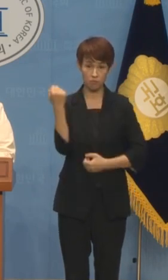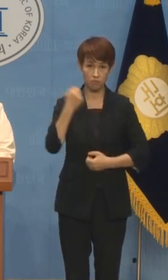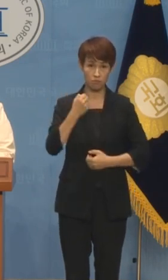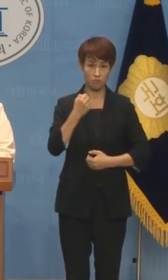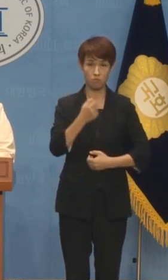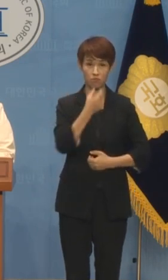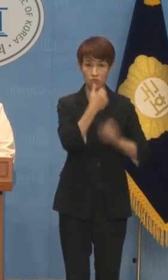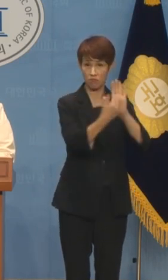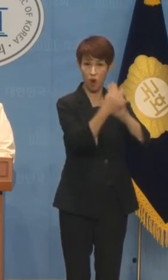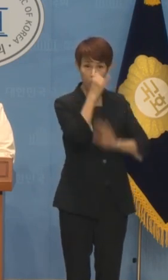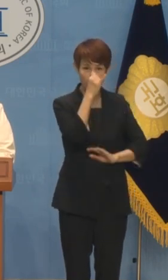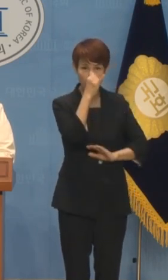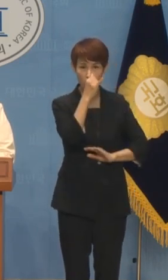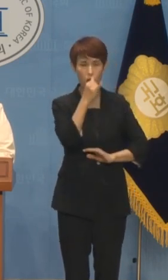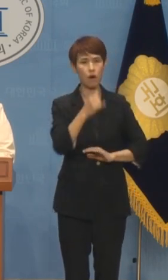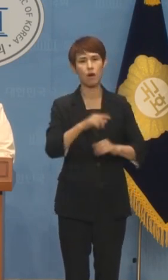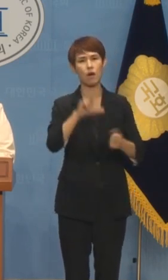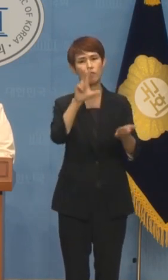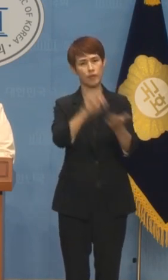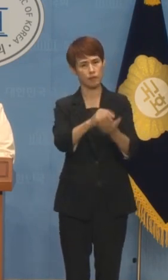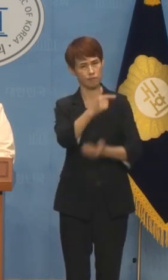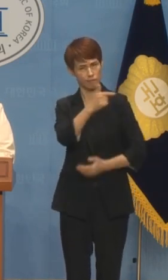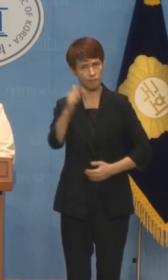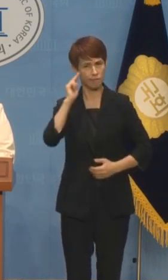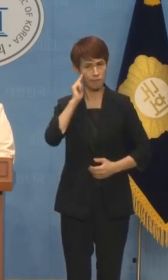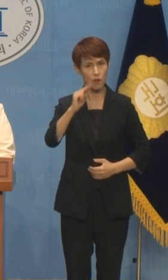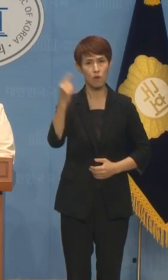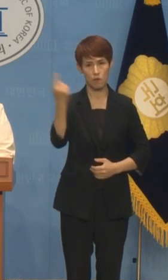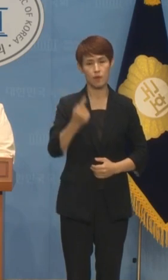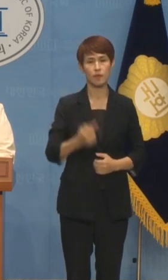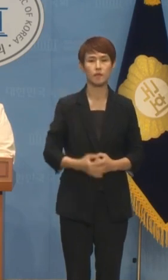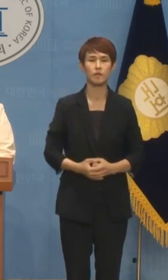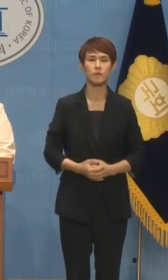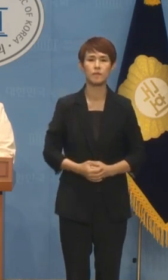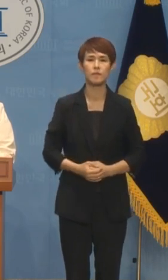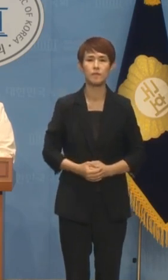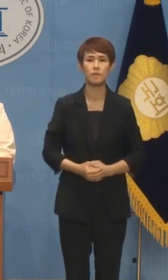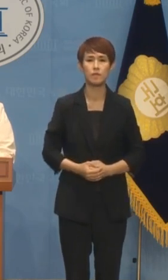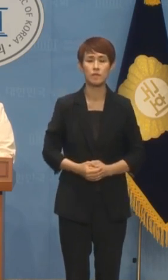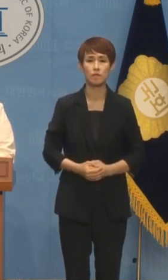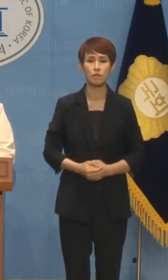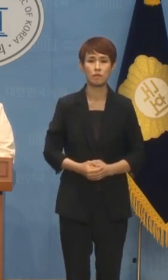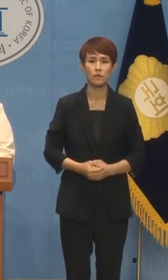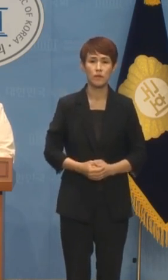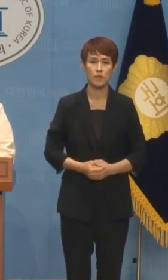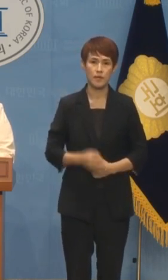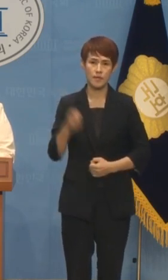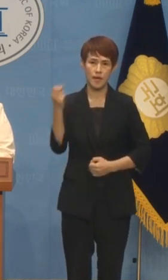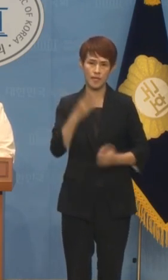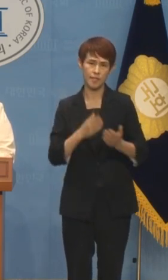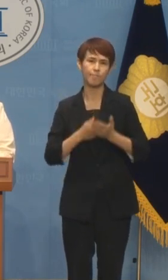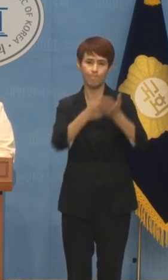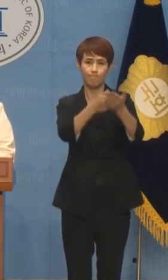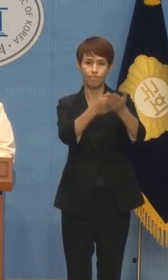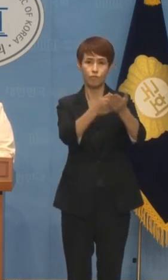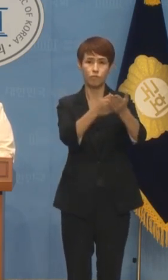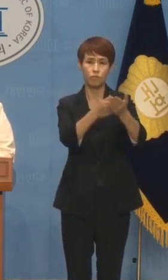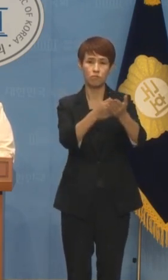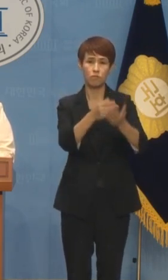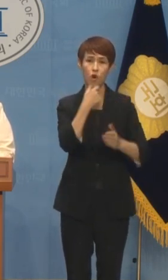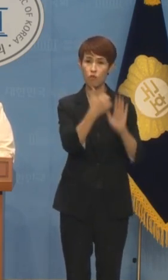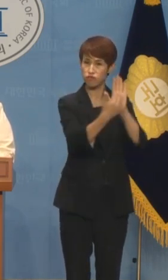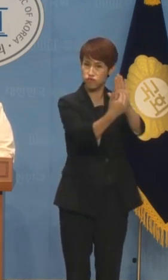진심으로 되돌릴 수 없는 저항을 맞이할 것입니다. 거듭 촉구합니다.